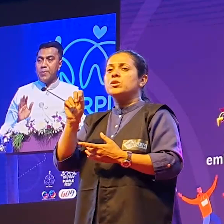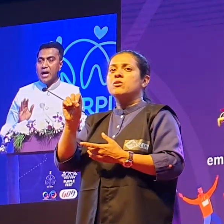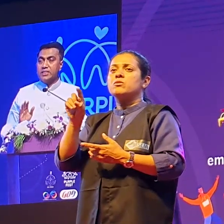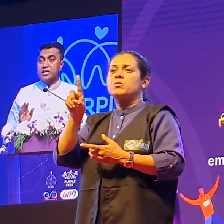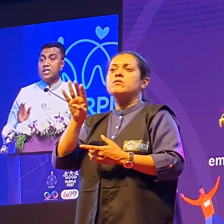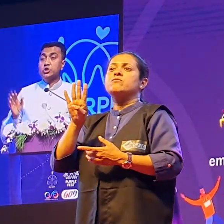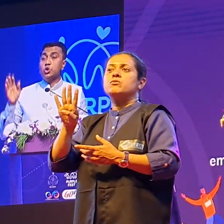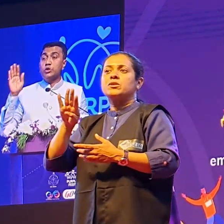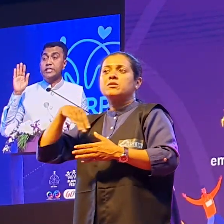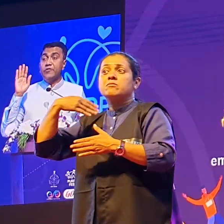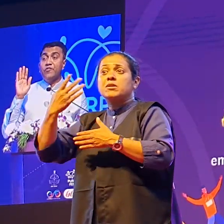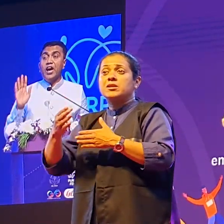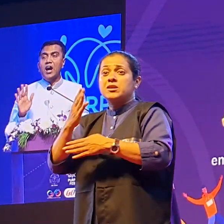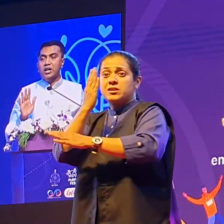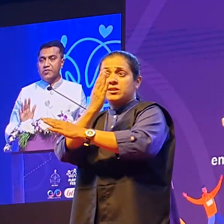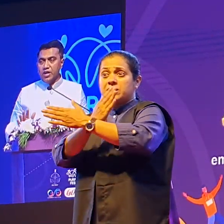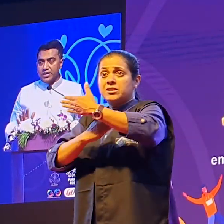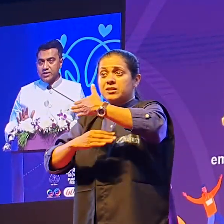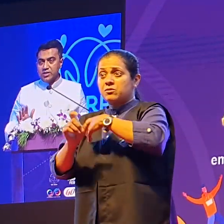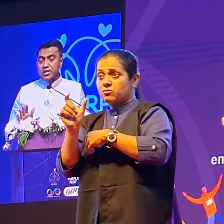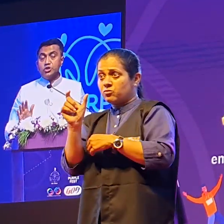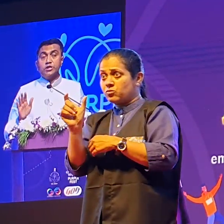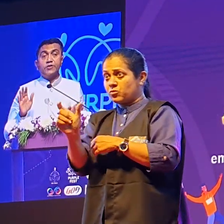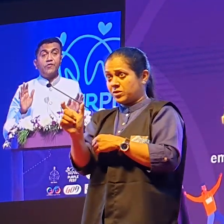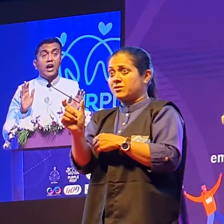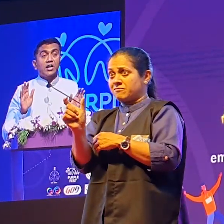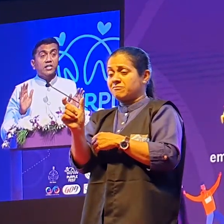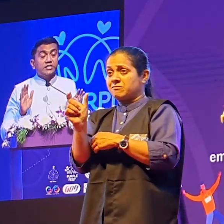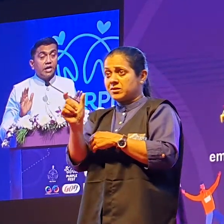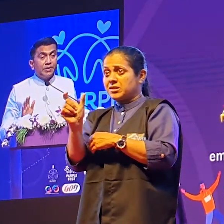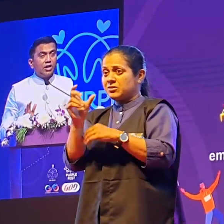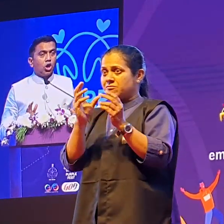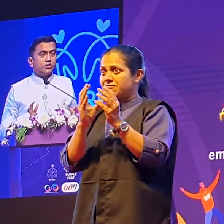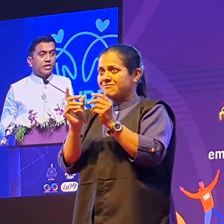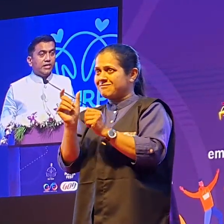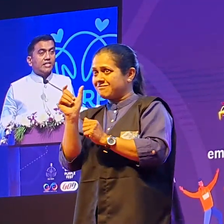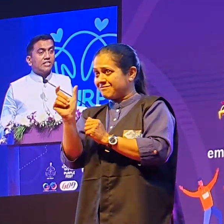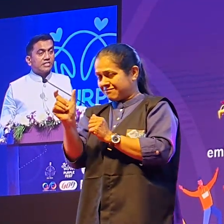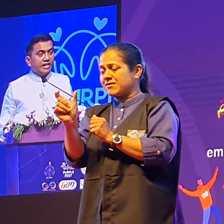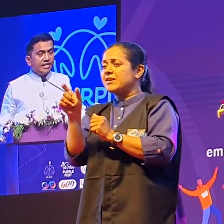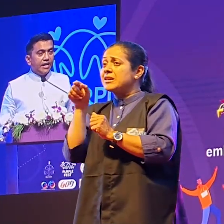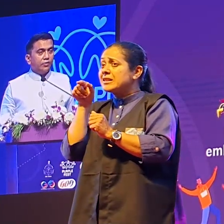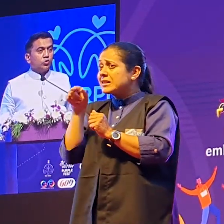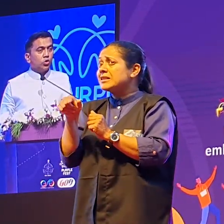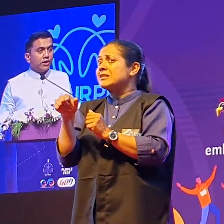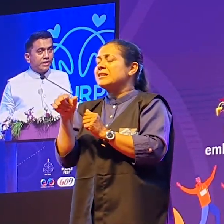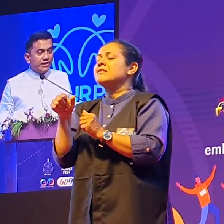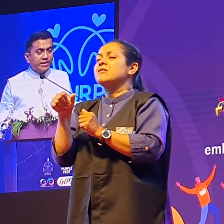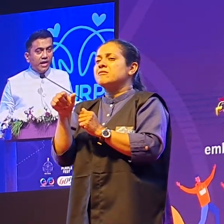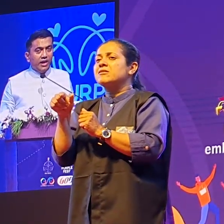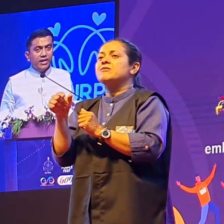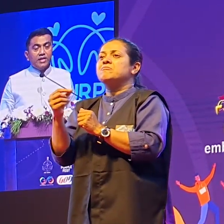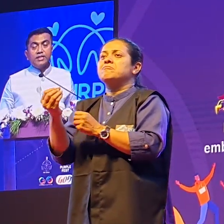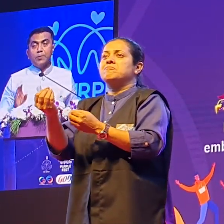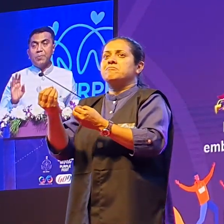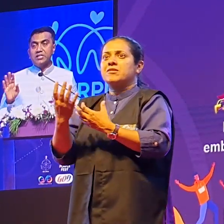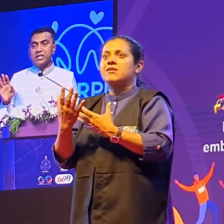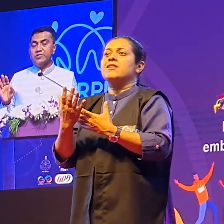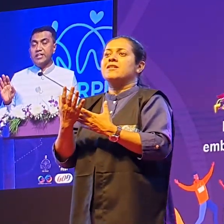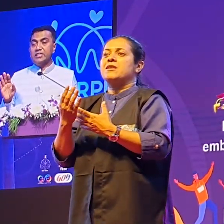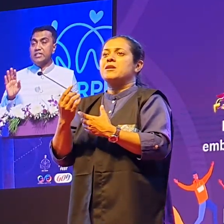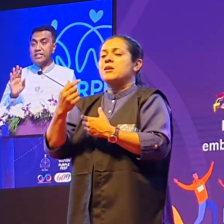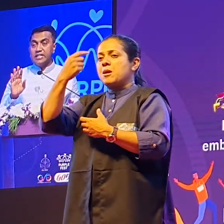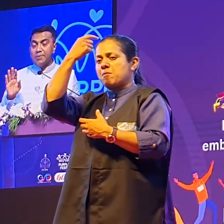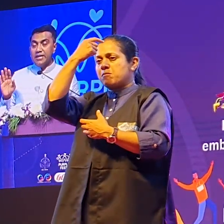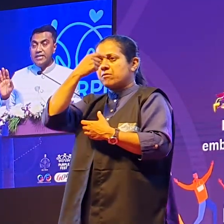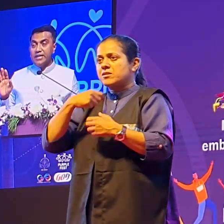के बाद जो दिव्यांग वर्ड, जो दिव्यांग टर्मिनोलॉजी, इसके लिए उन्होंने दे दिया है द पर्सन